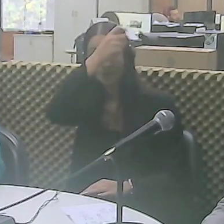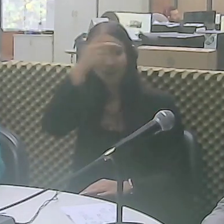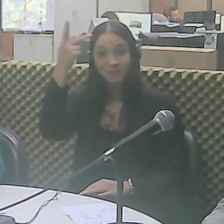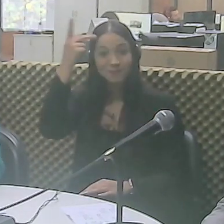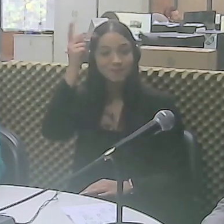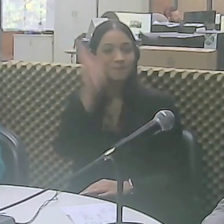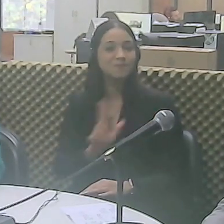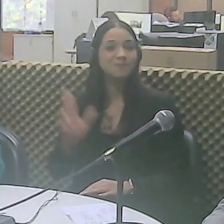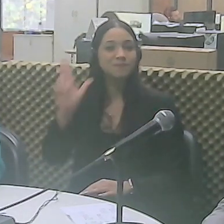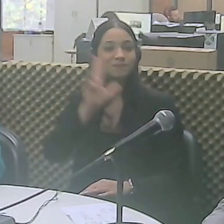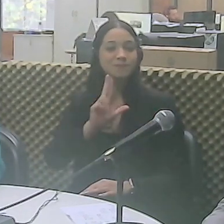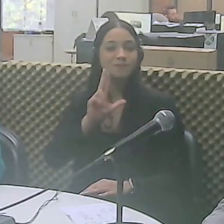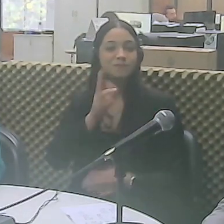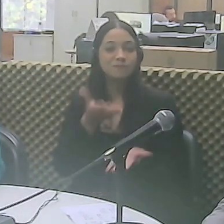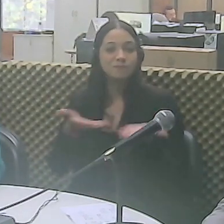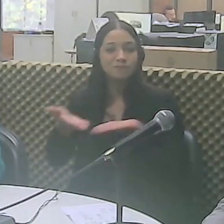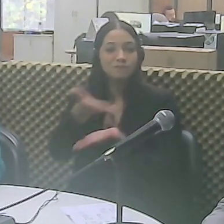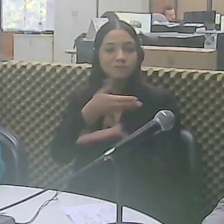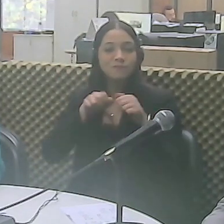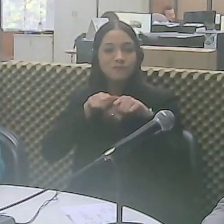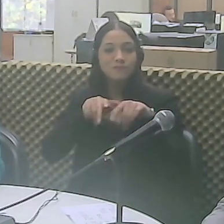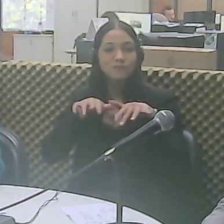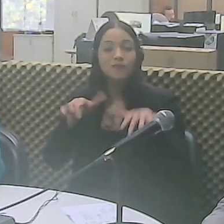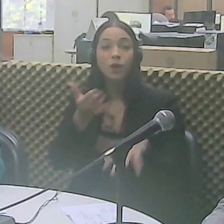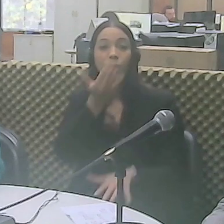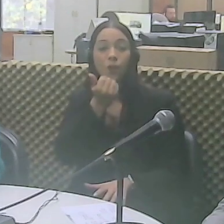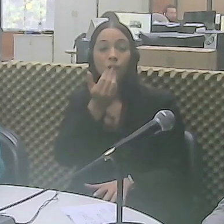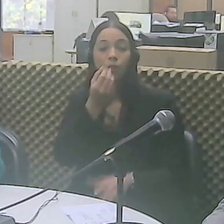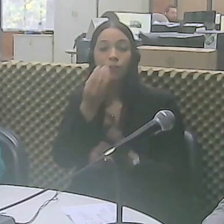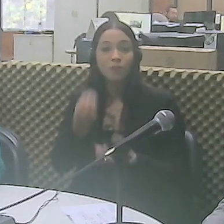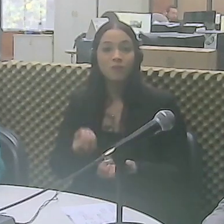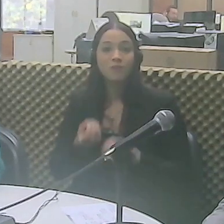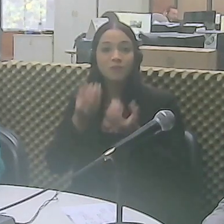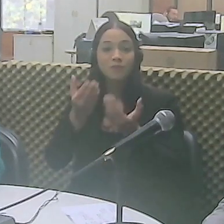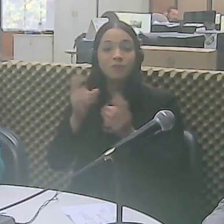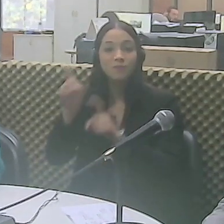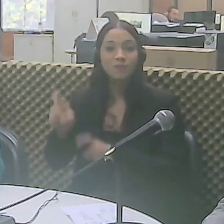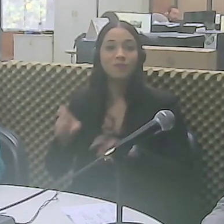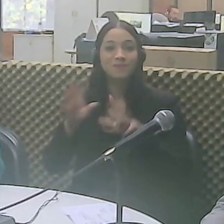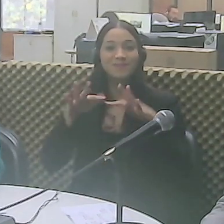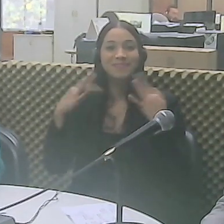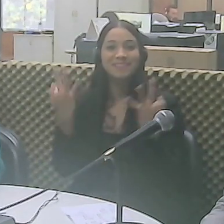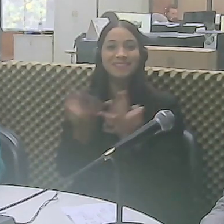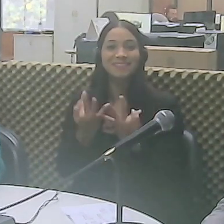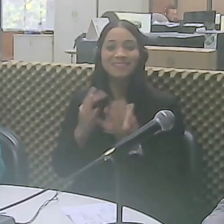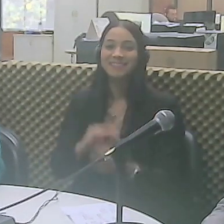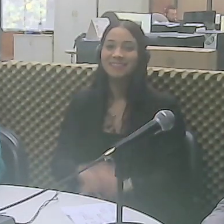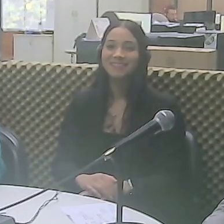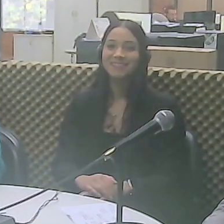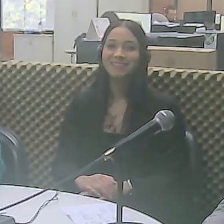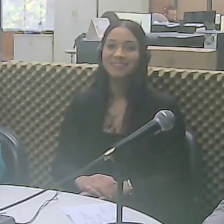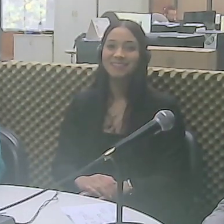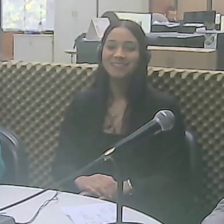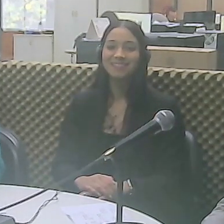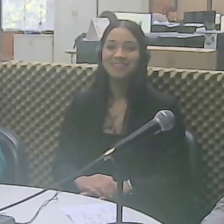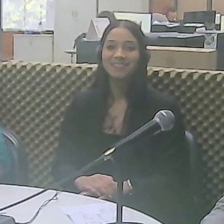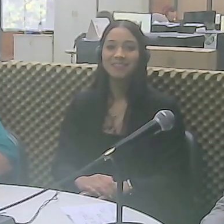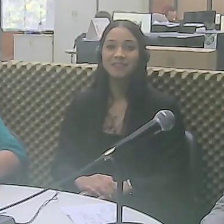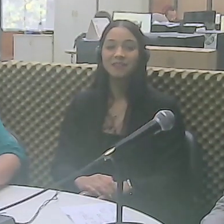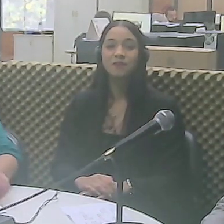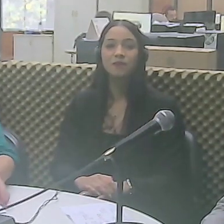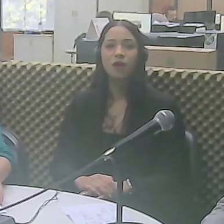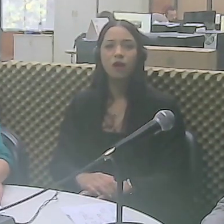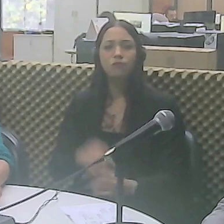Prefeitura de Uberlândia intermedia a distribuição de alimentos fornecidos pela agricultura familiar. Com